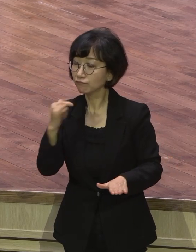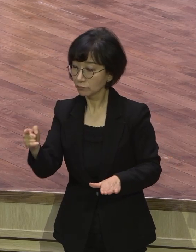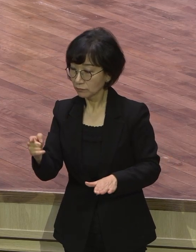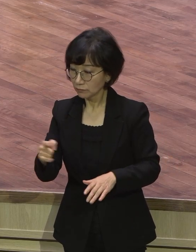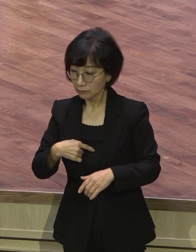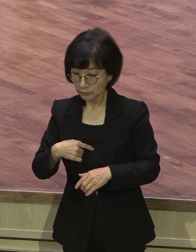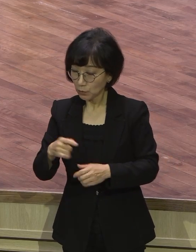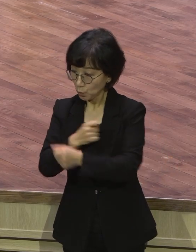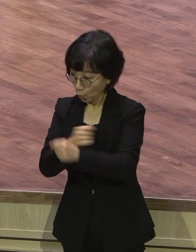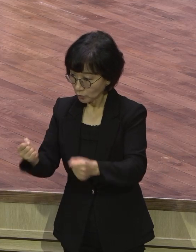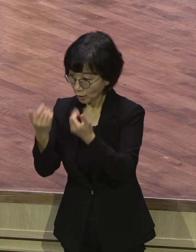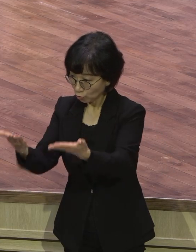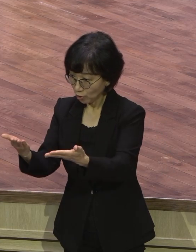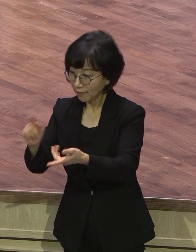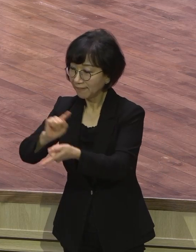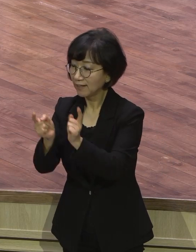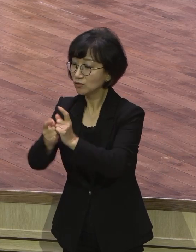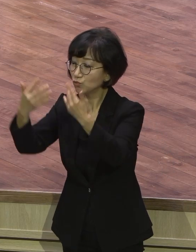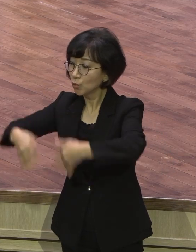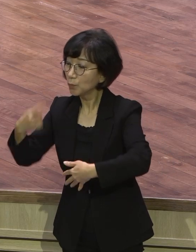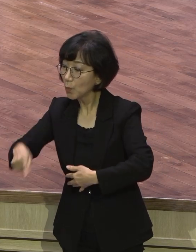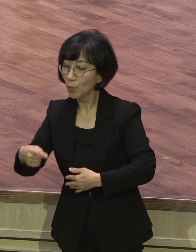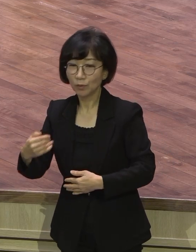평소 때 저와 전도를 망한 했던 친구에요.